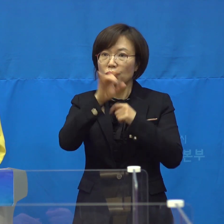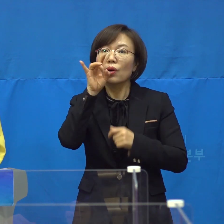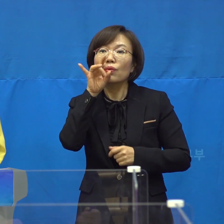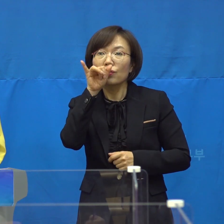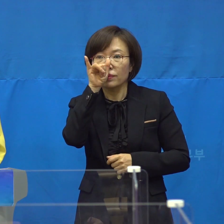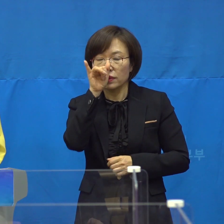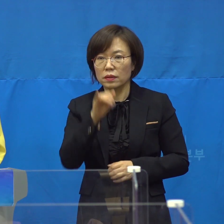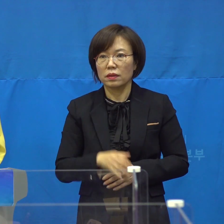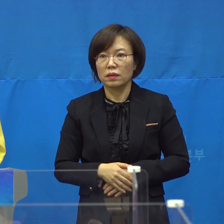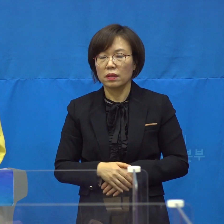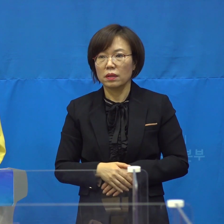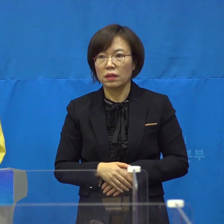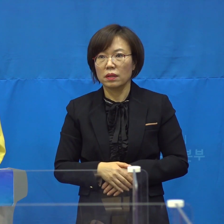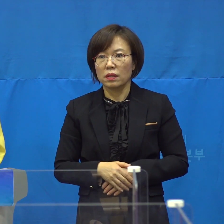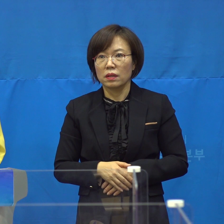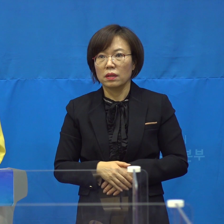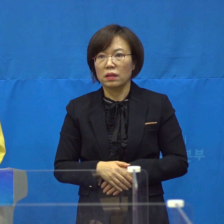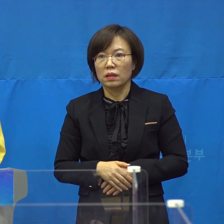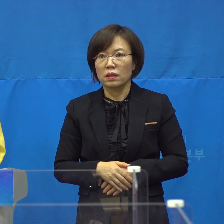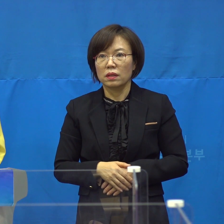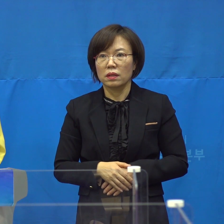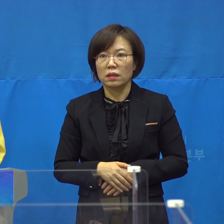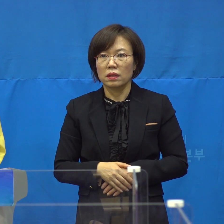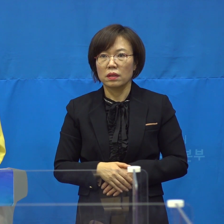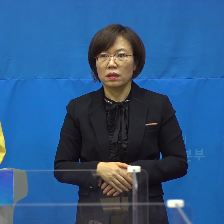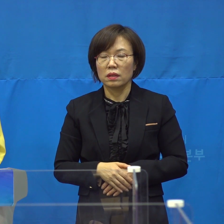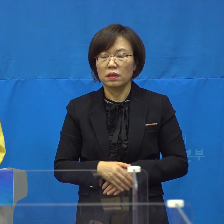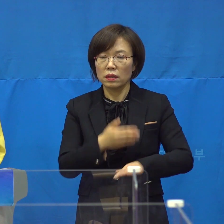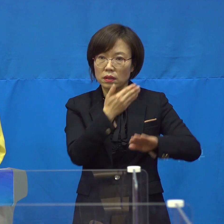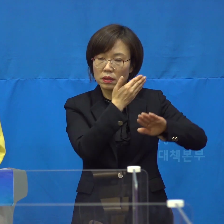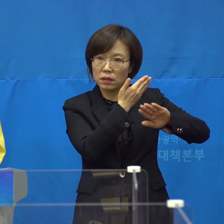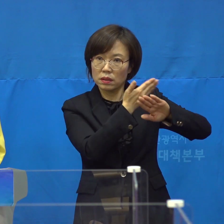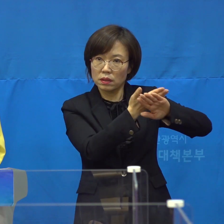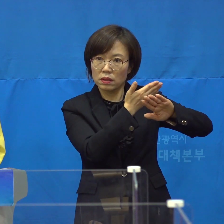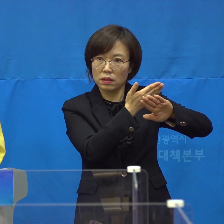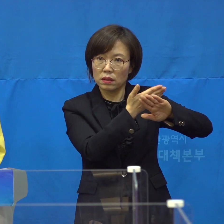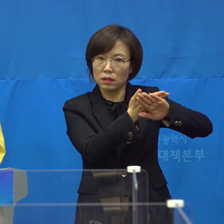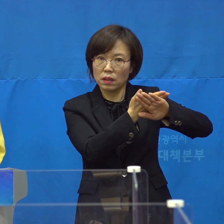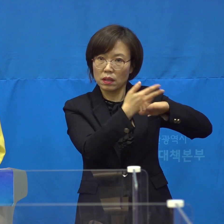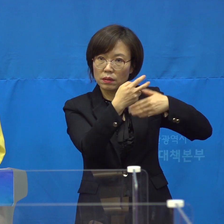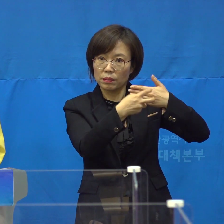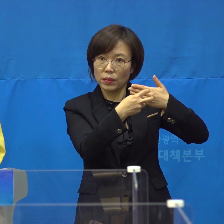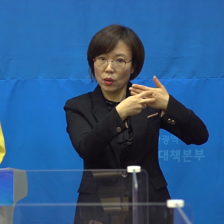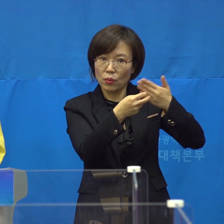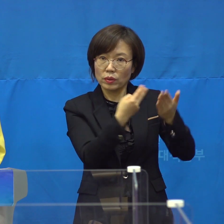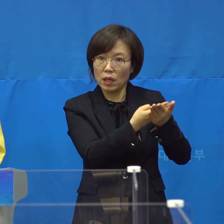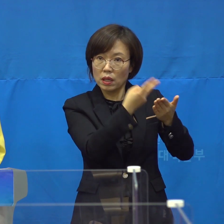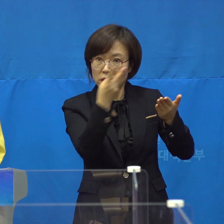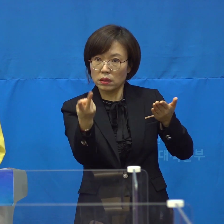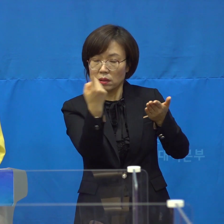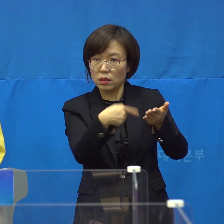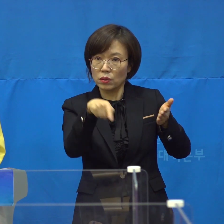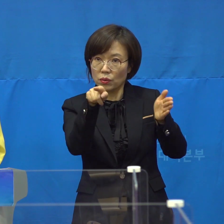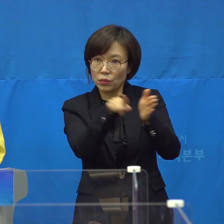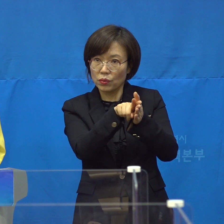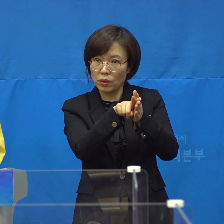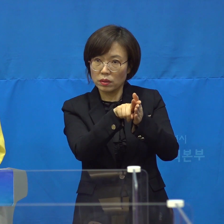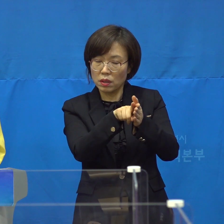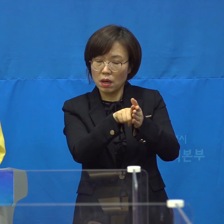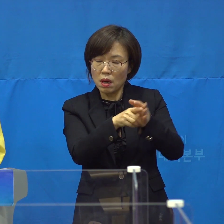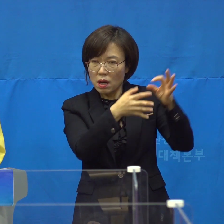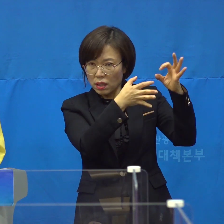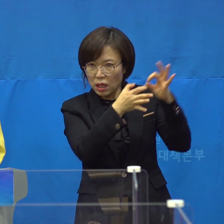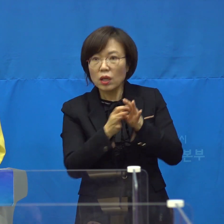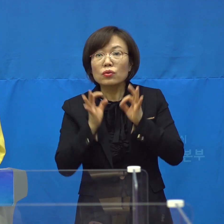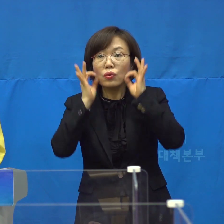그렇다면 지금 다른 그 병원으로 이원하기 위한 이런 절차가 지금 계속